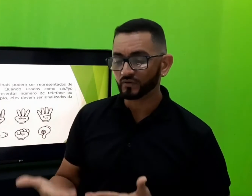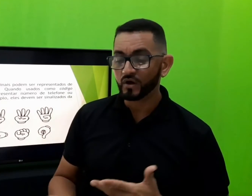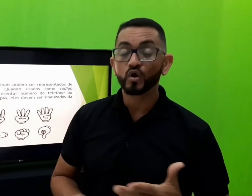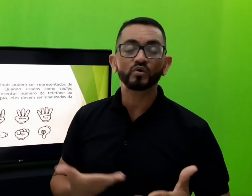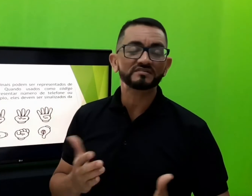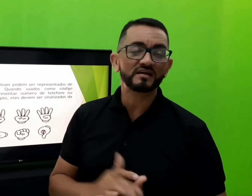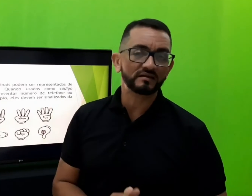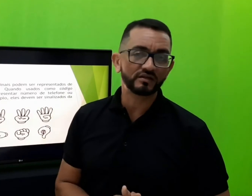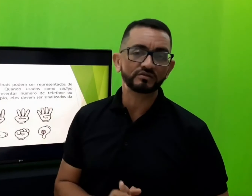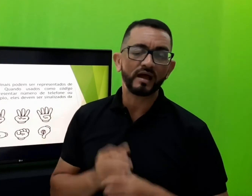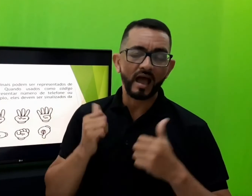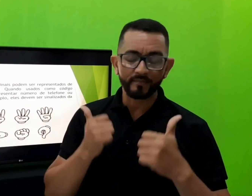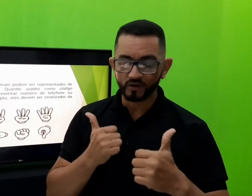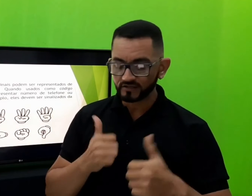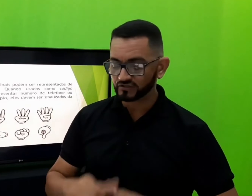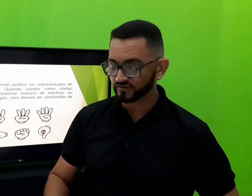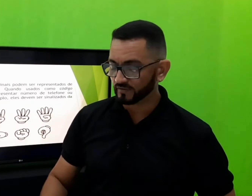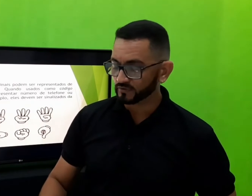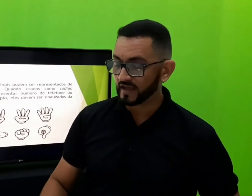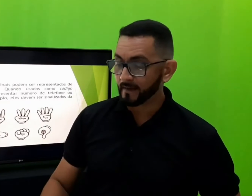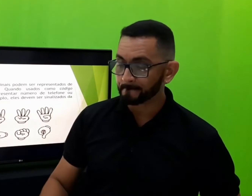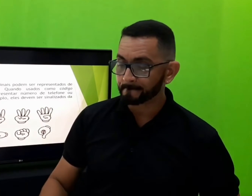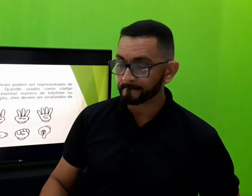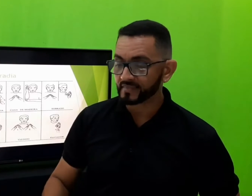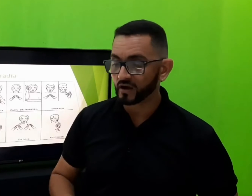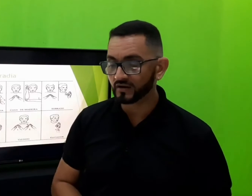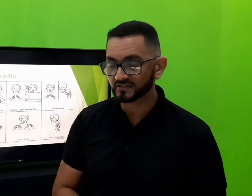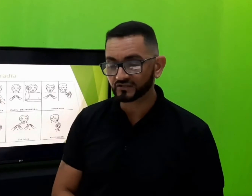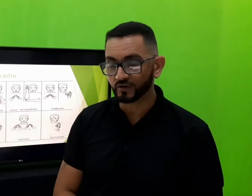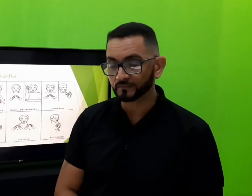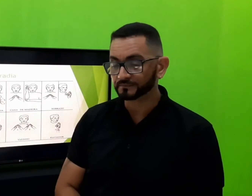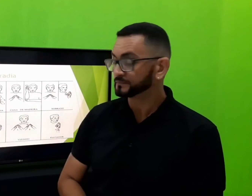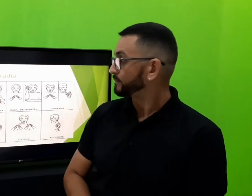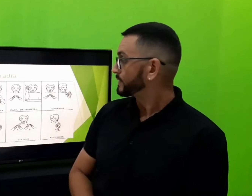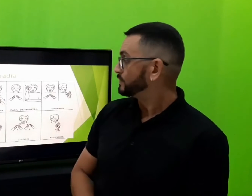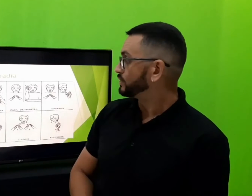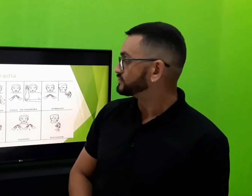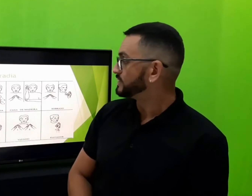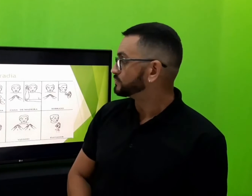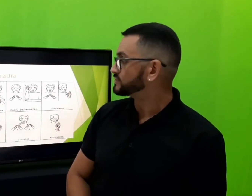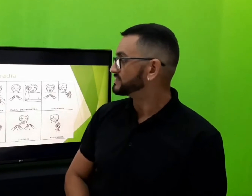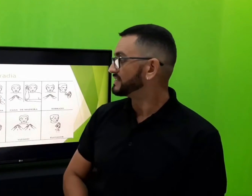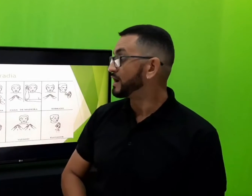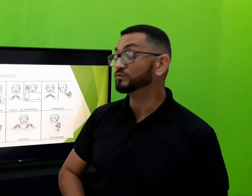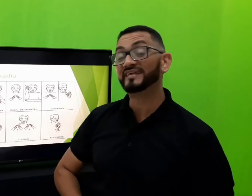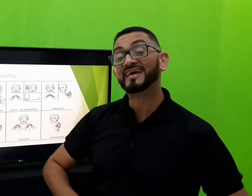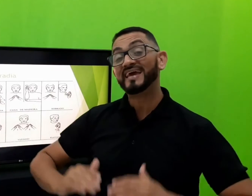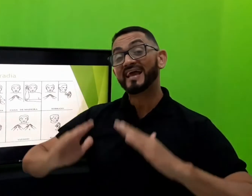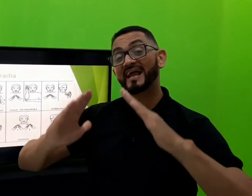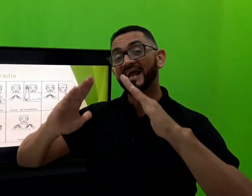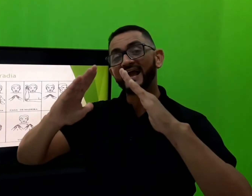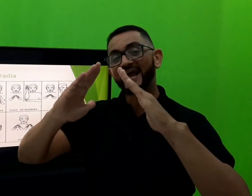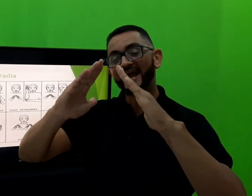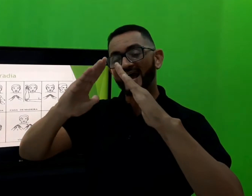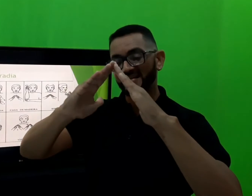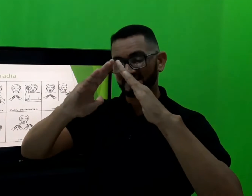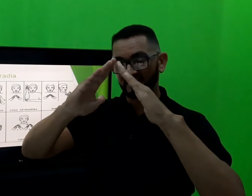sinalização concernente à moradia. Vamos lá. Olha só. Nós temos o sinal de casa.